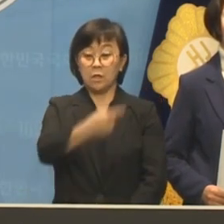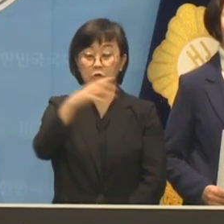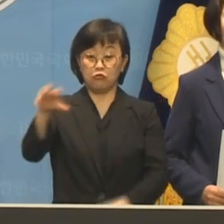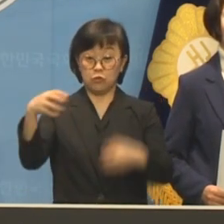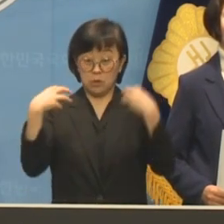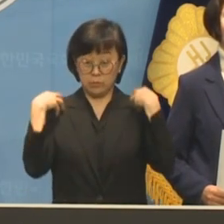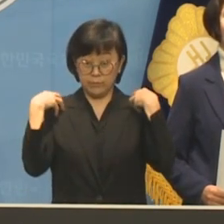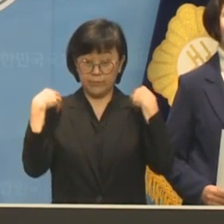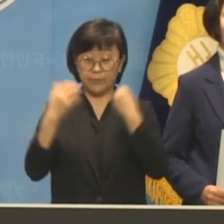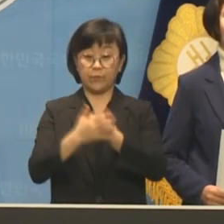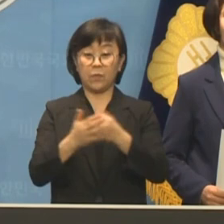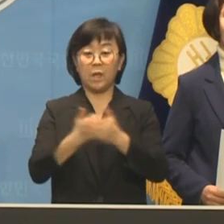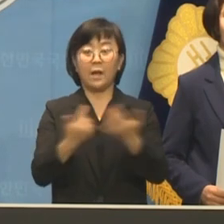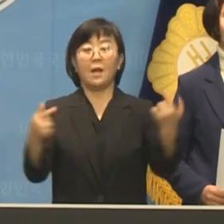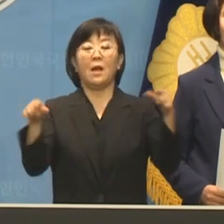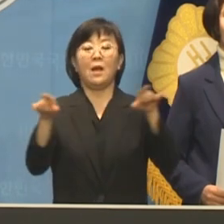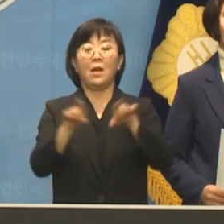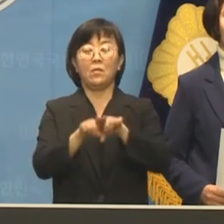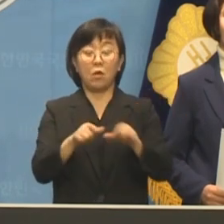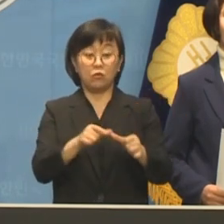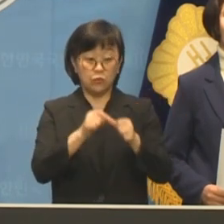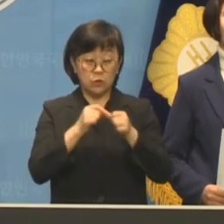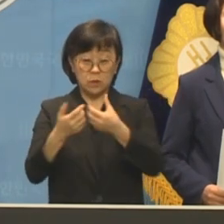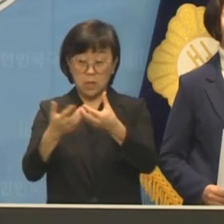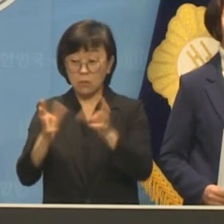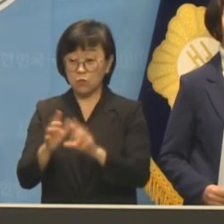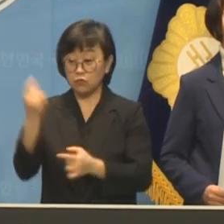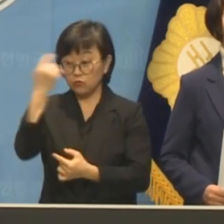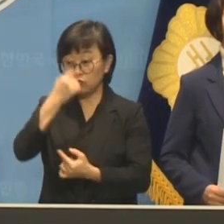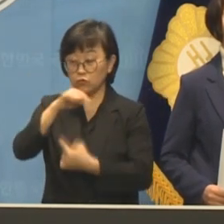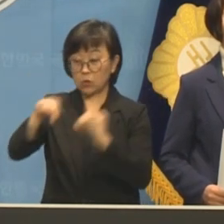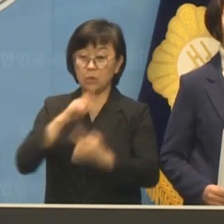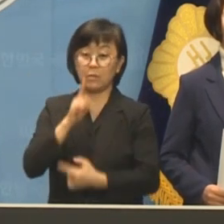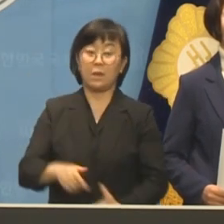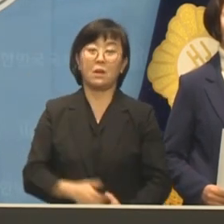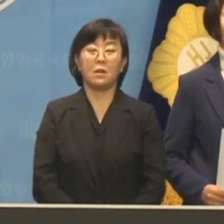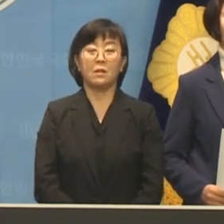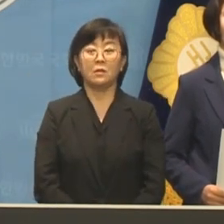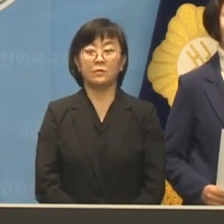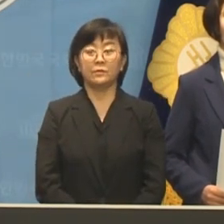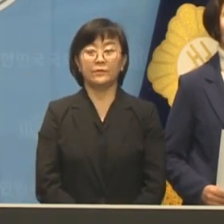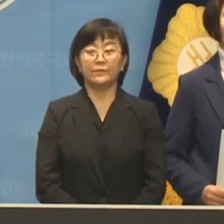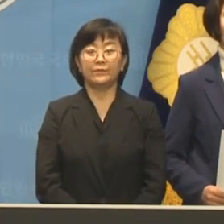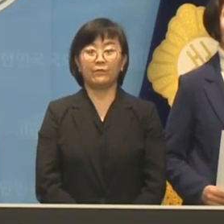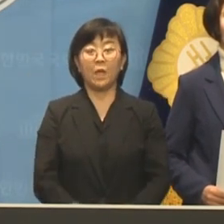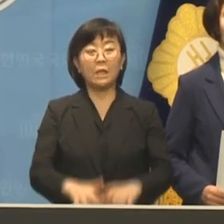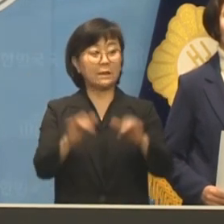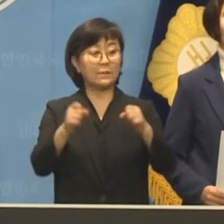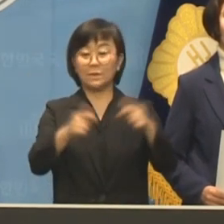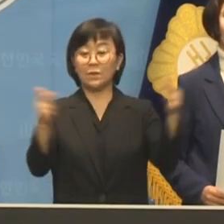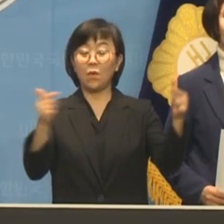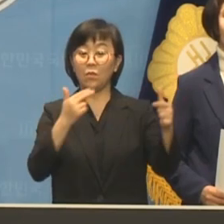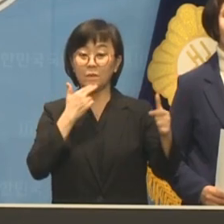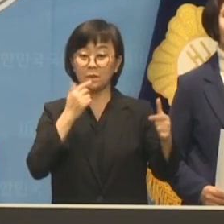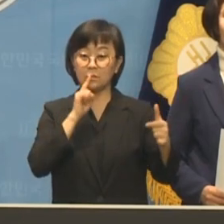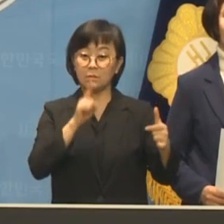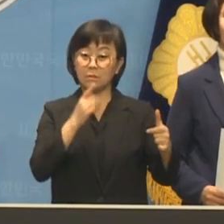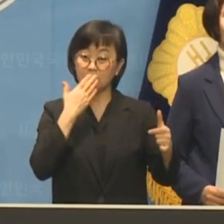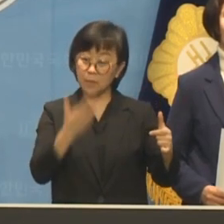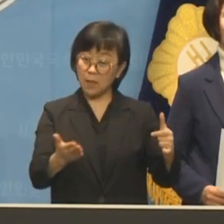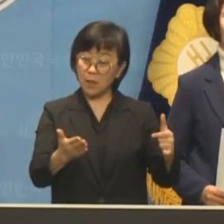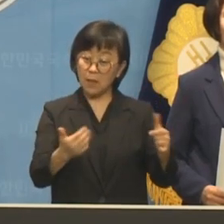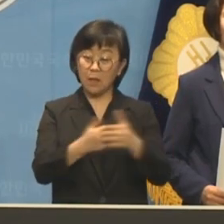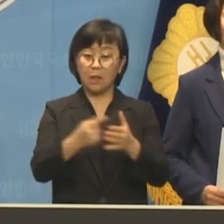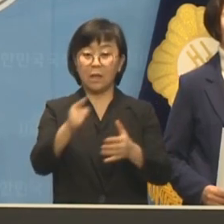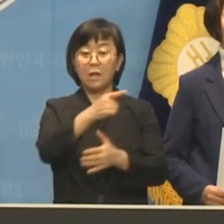소방청에서는 동료 신속 구출팀을 운영하라고 합니다. 인력 증원 없이 이게 가능한 일인지